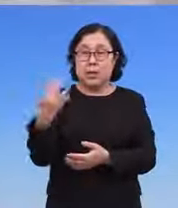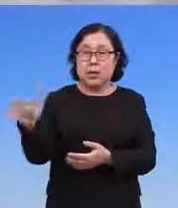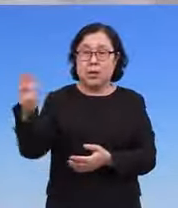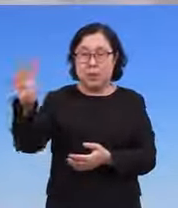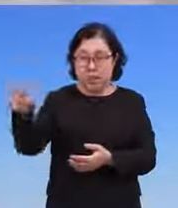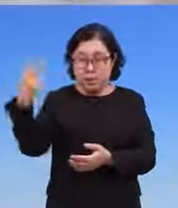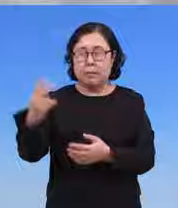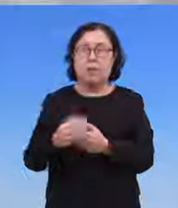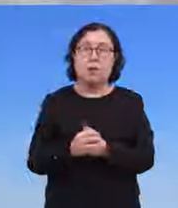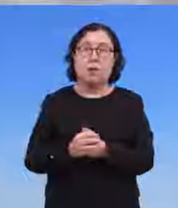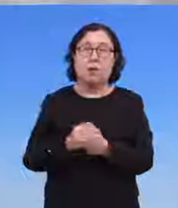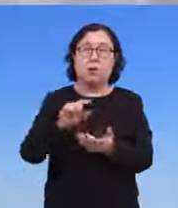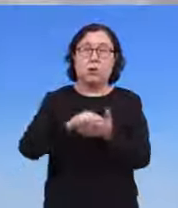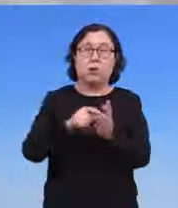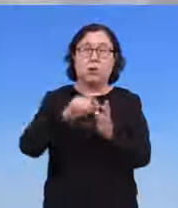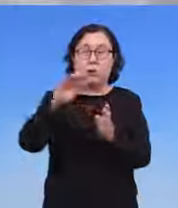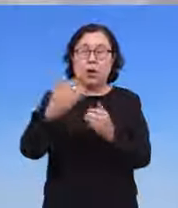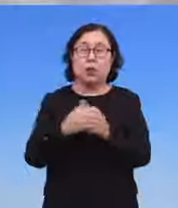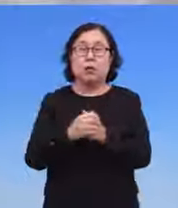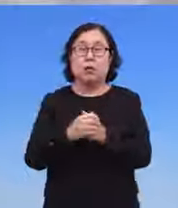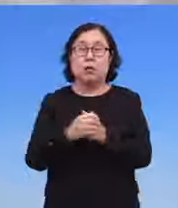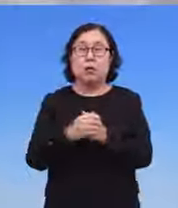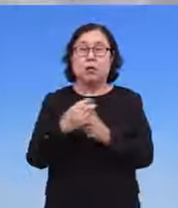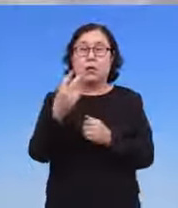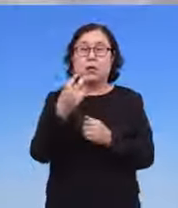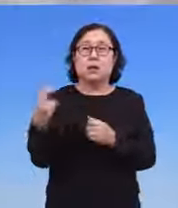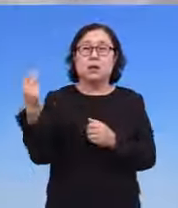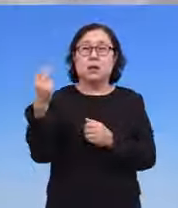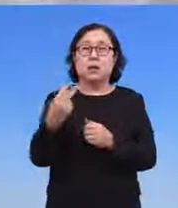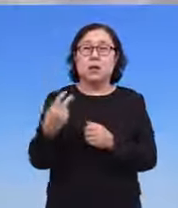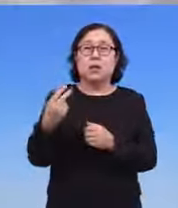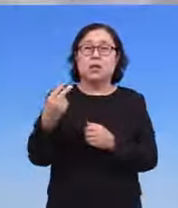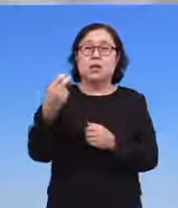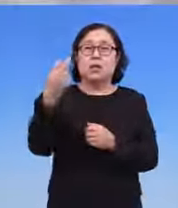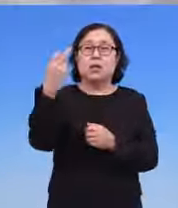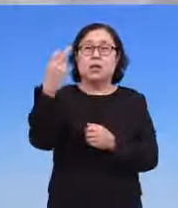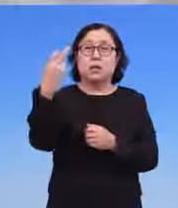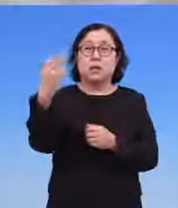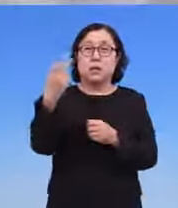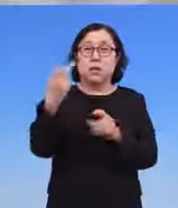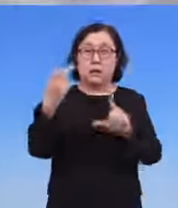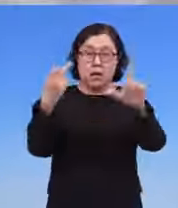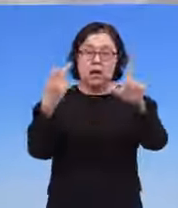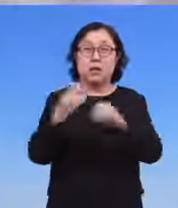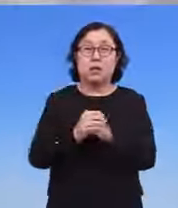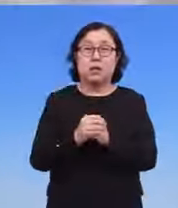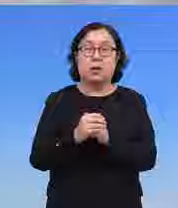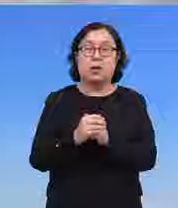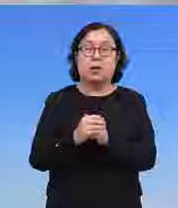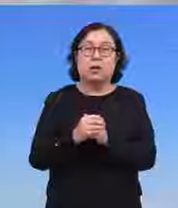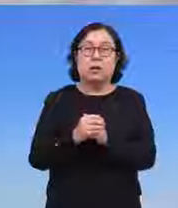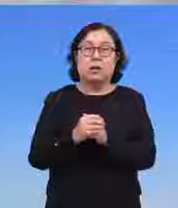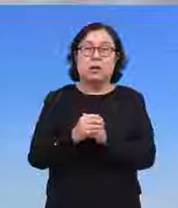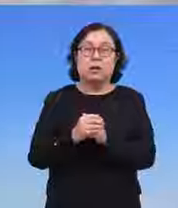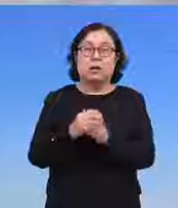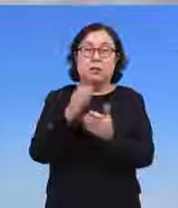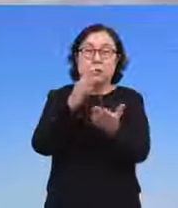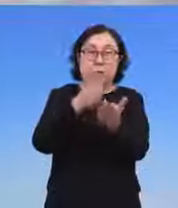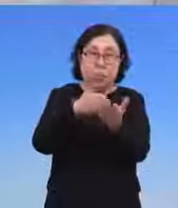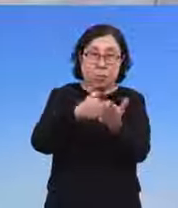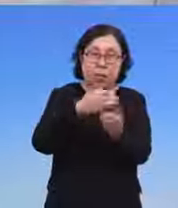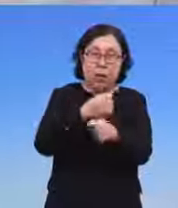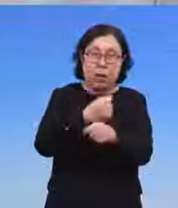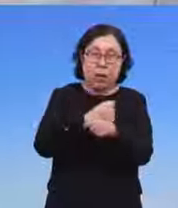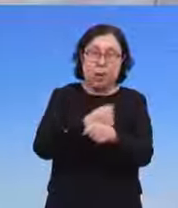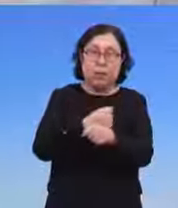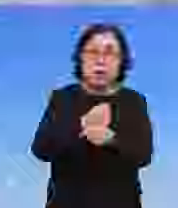되고요. 그리고 일만수도 파송 운동을 선포했던 2012년도 당시에는 그 당시 행정 목사님이 저한테 보고를